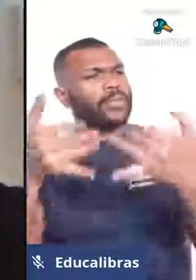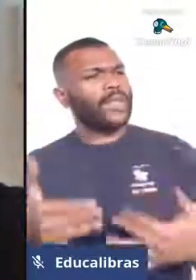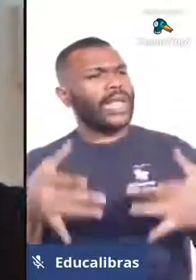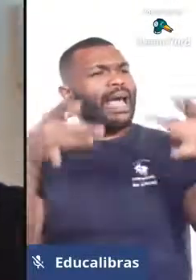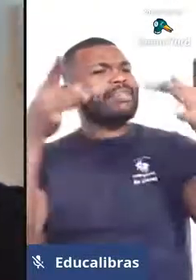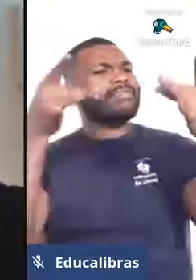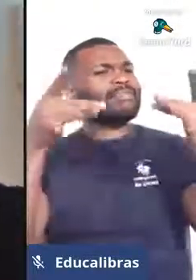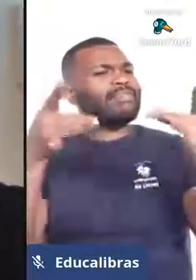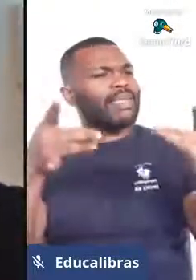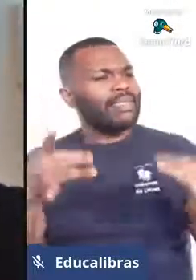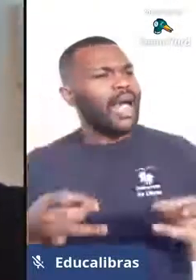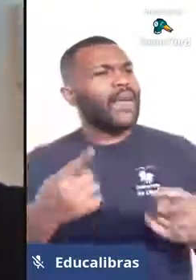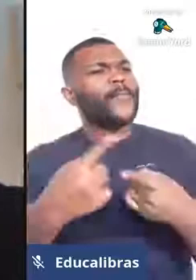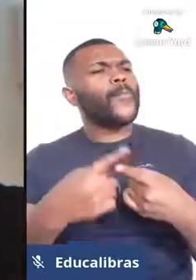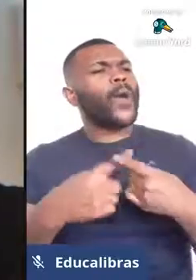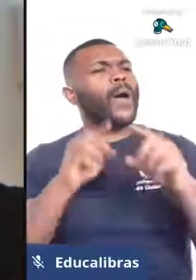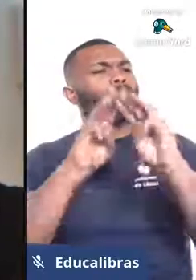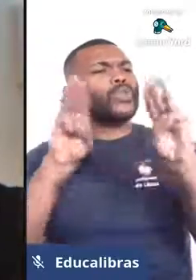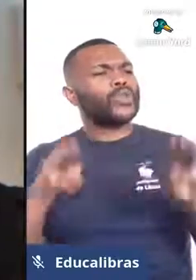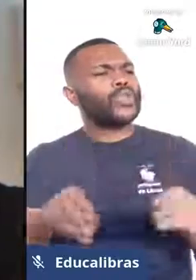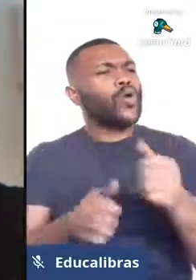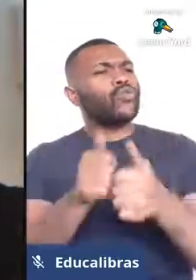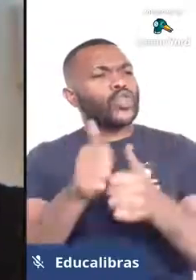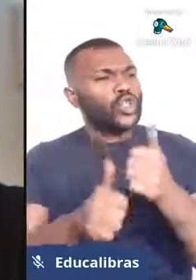Futebol, mas, segundo você me contou, foi um pedido